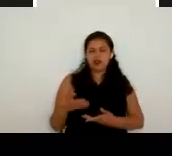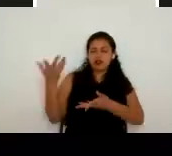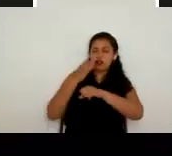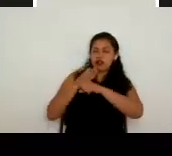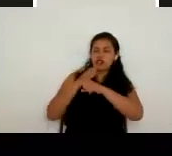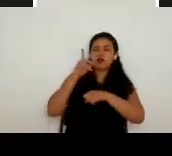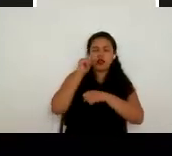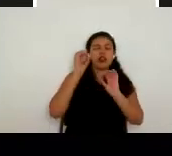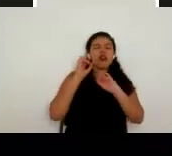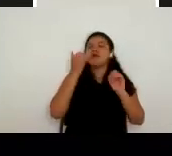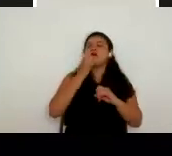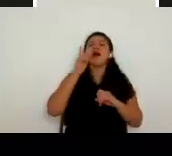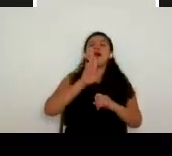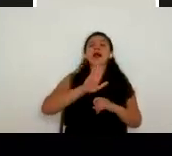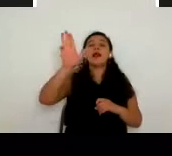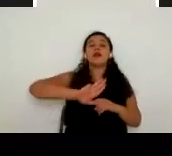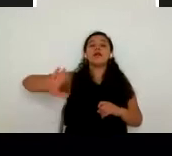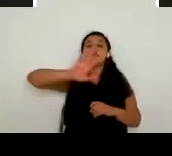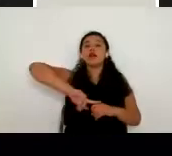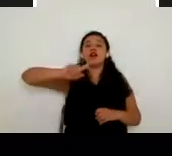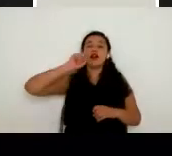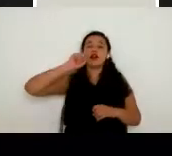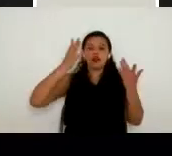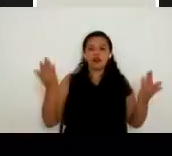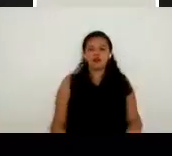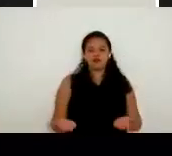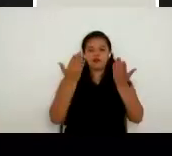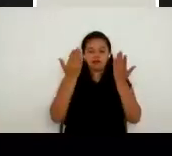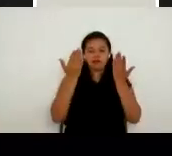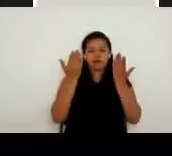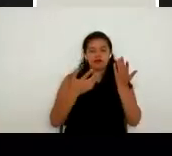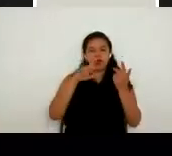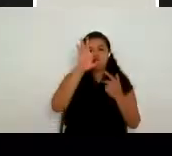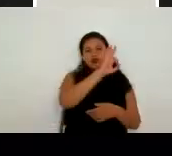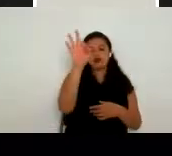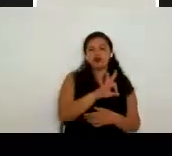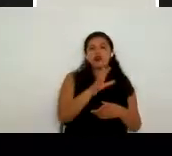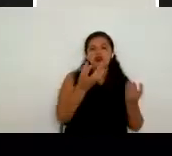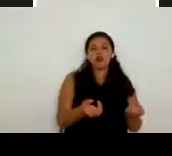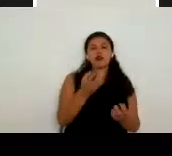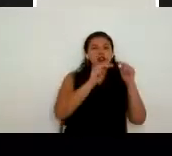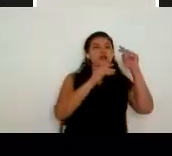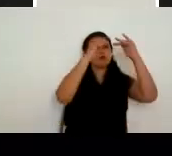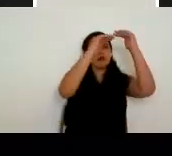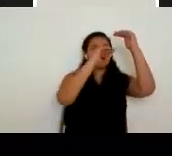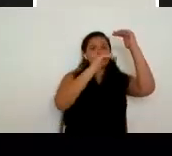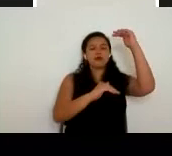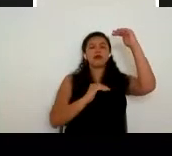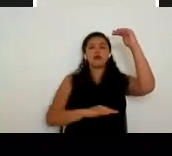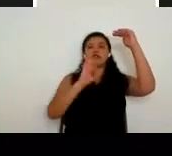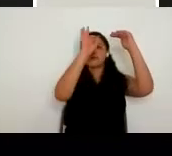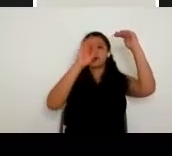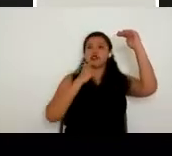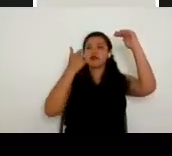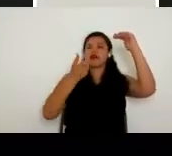el miércoles les pongo la contraparte para que vean el porcentaje que v cada uno de las clasificaciones económicas